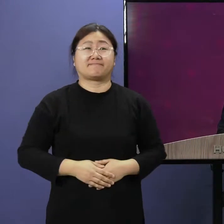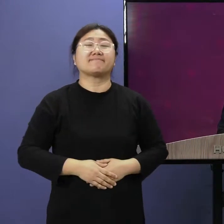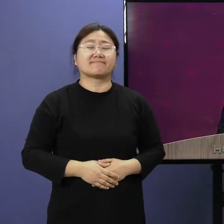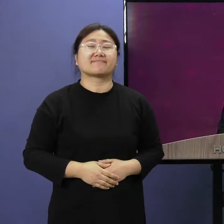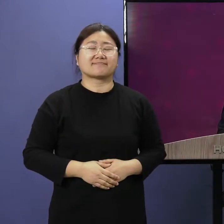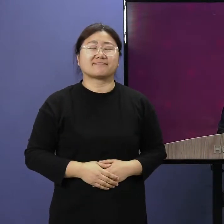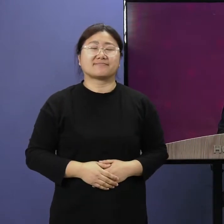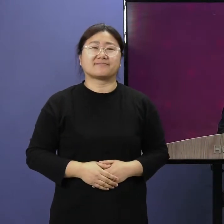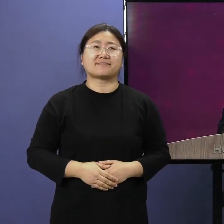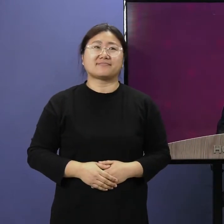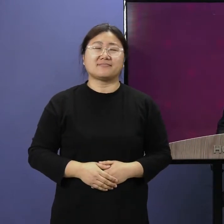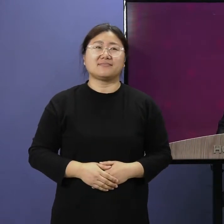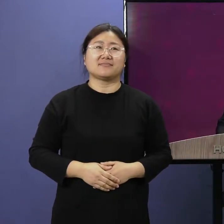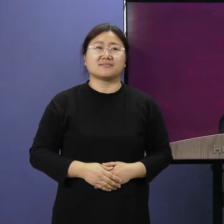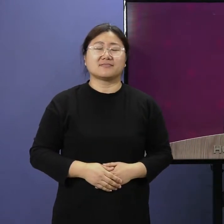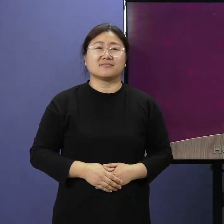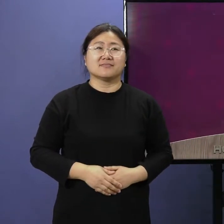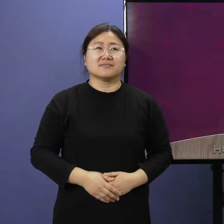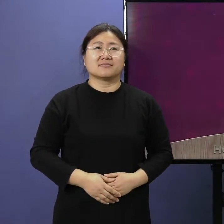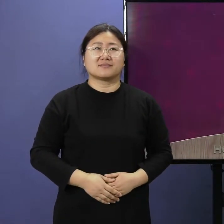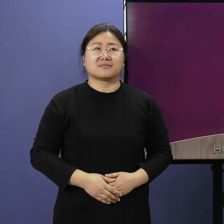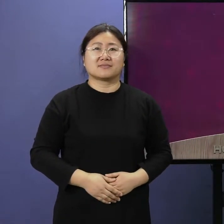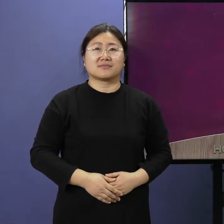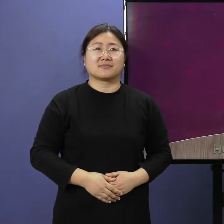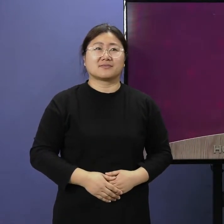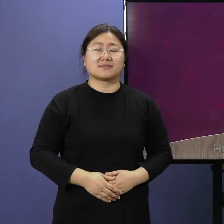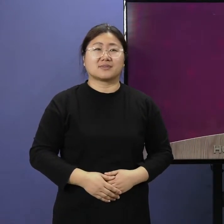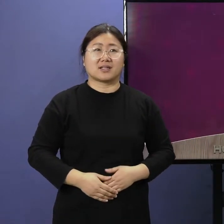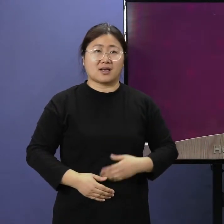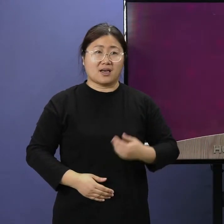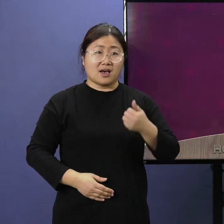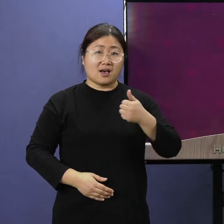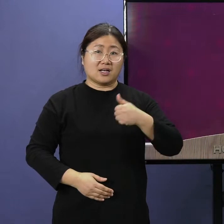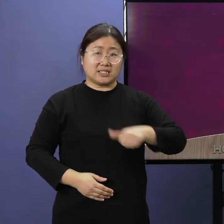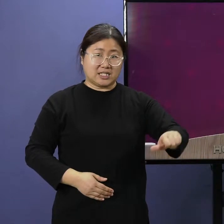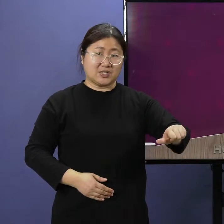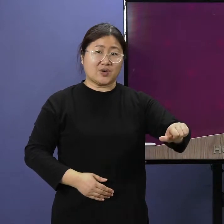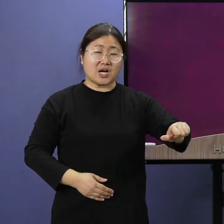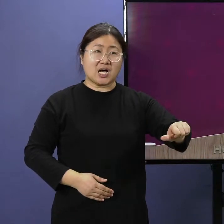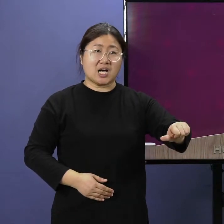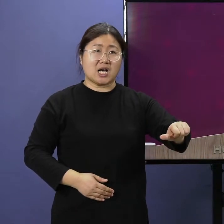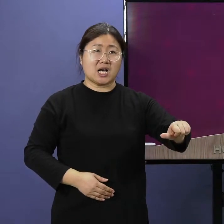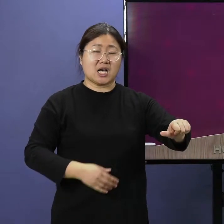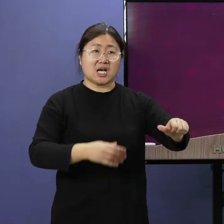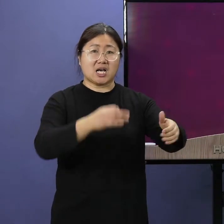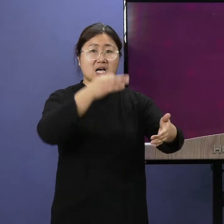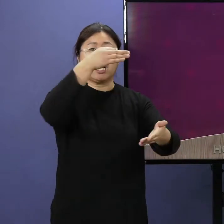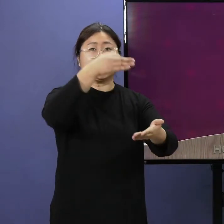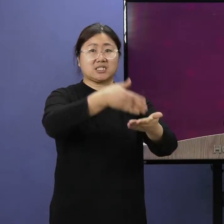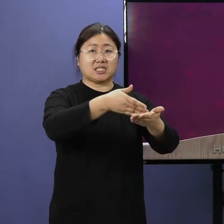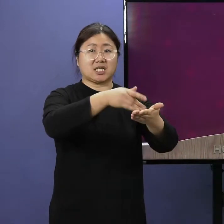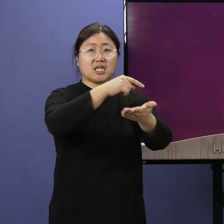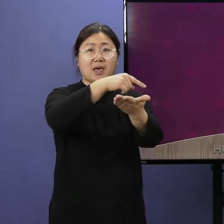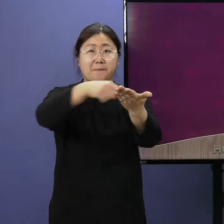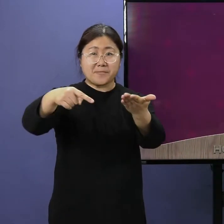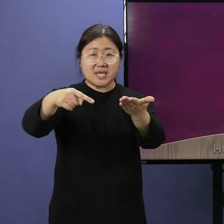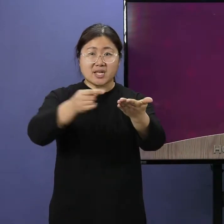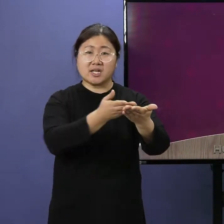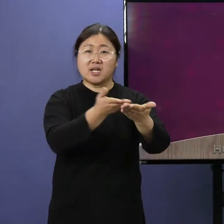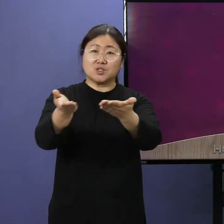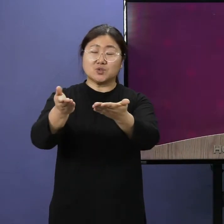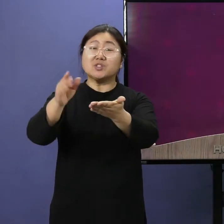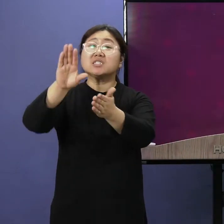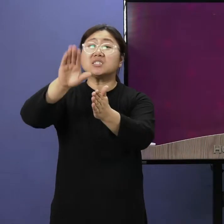그랬잖아요. 그러니까 자녀가 어떤 다른 사람에게 재산적 피해를 입혔을 때 그